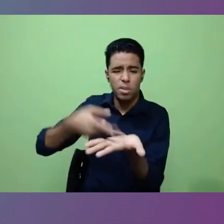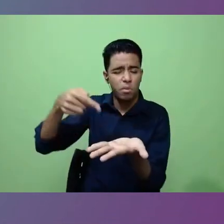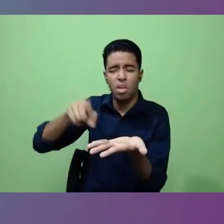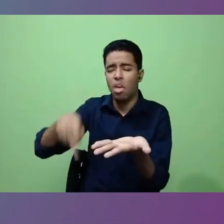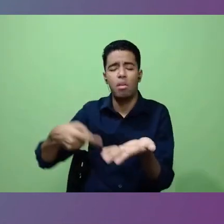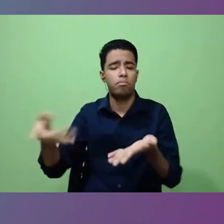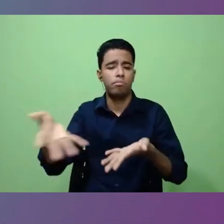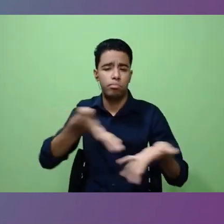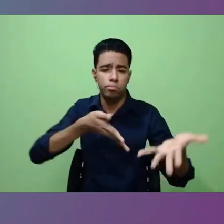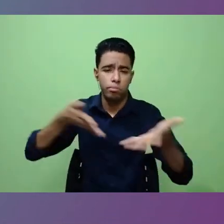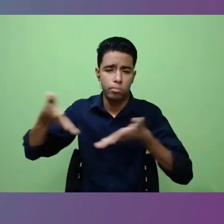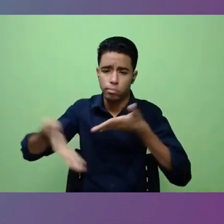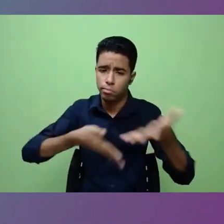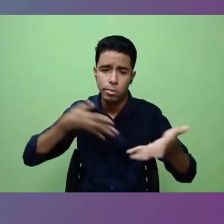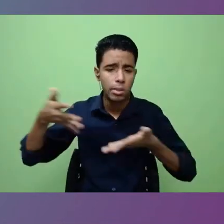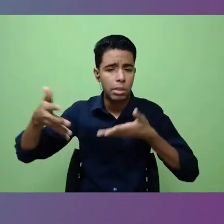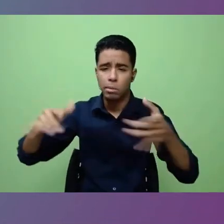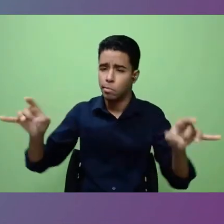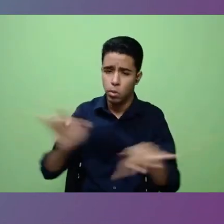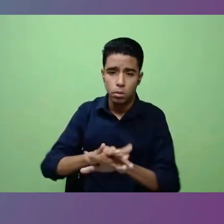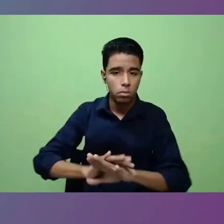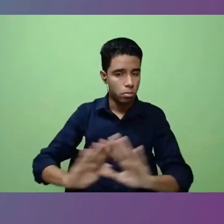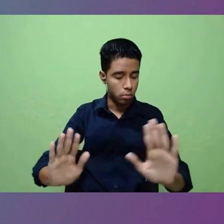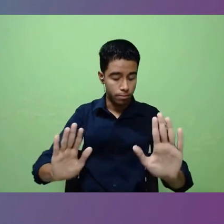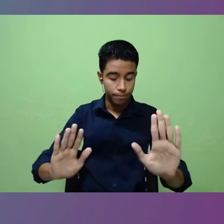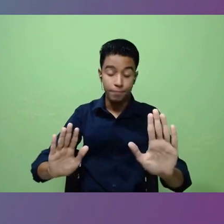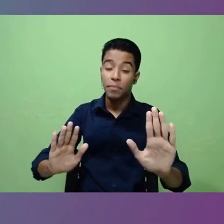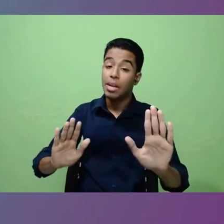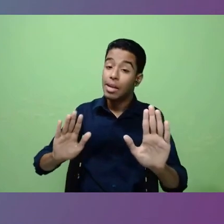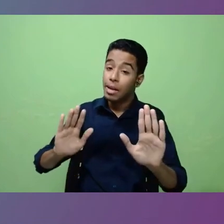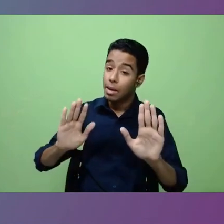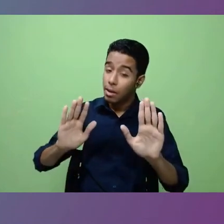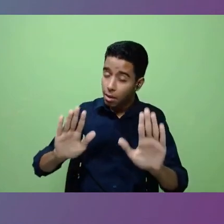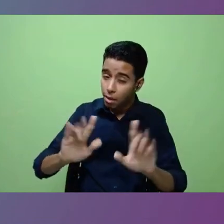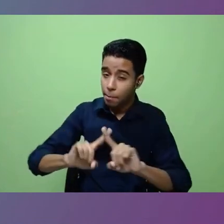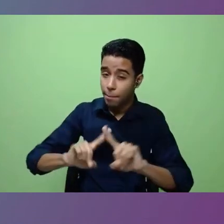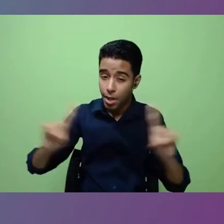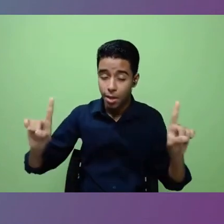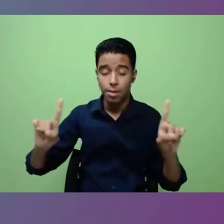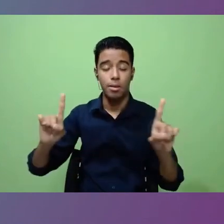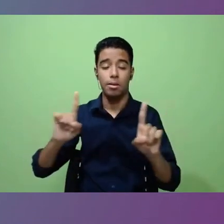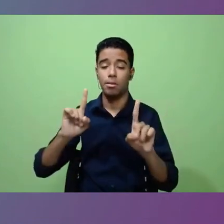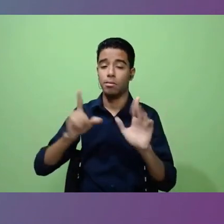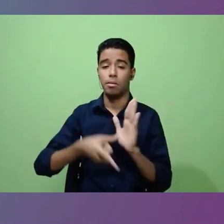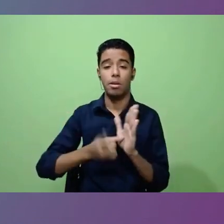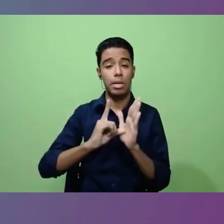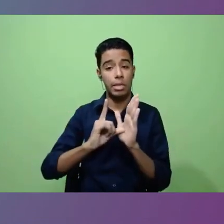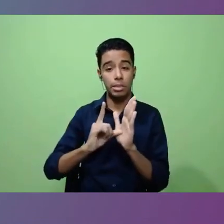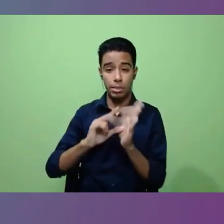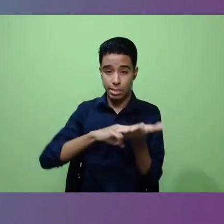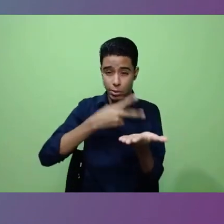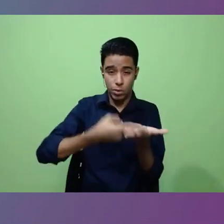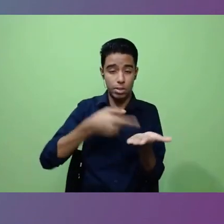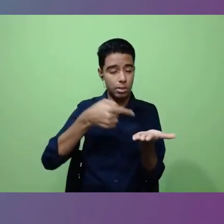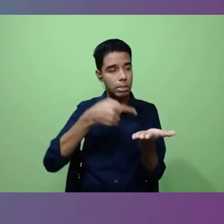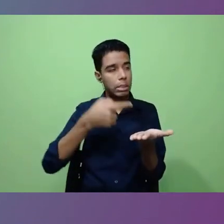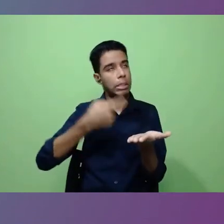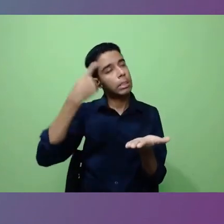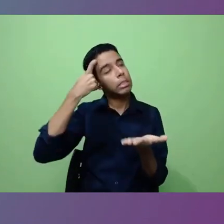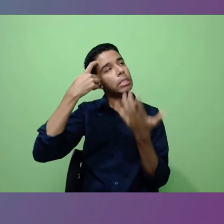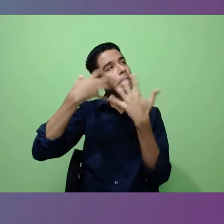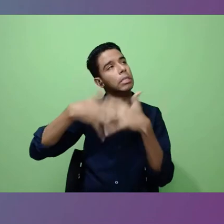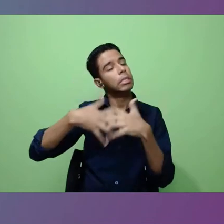tradução, chegar numa interpretação, a gente precisa refletir muito. A gente precisa entender